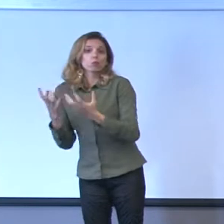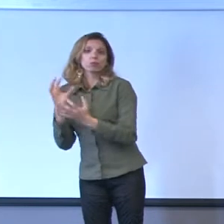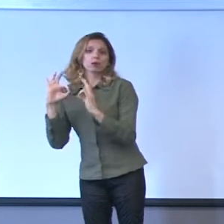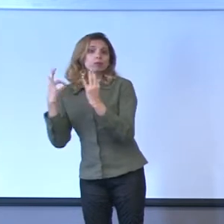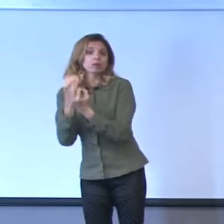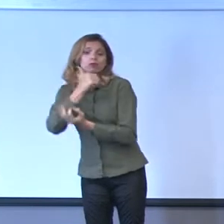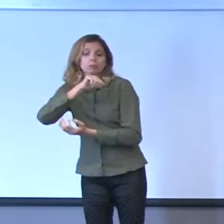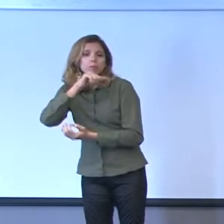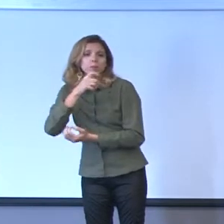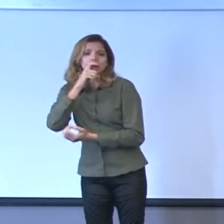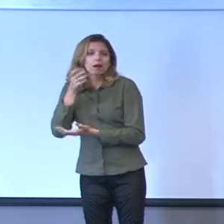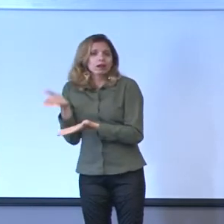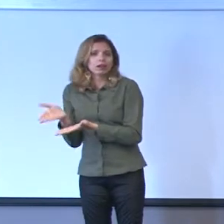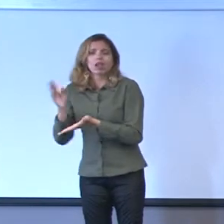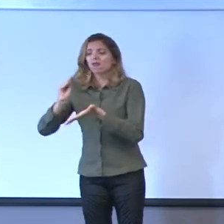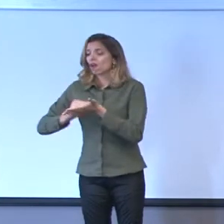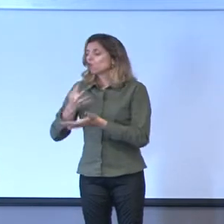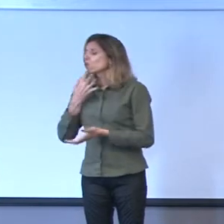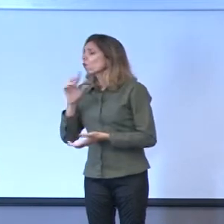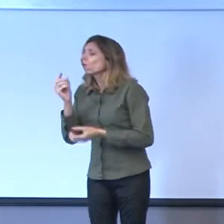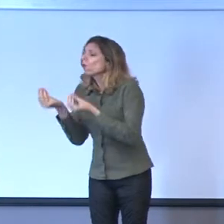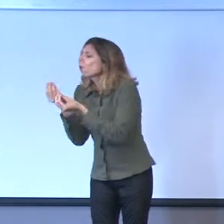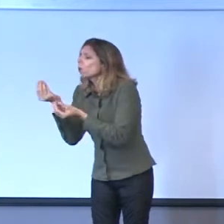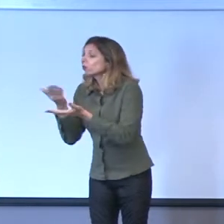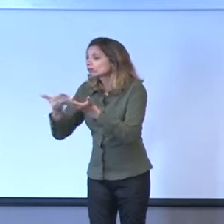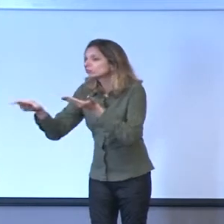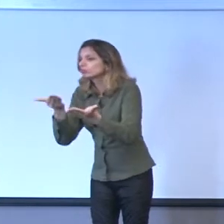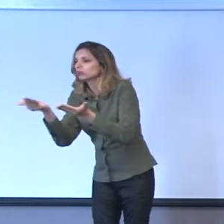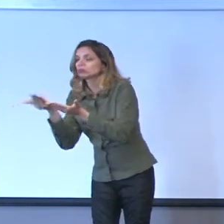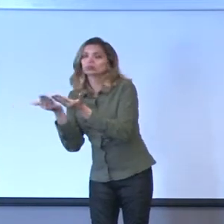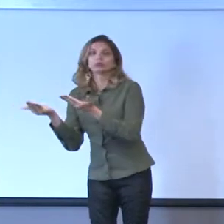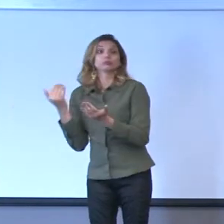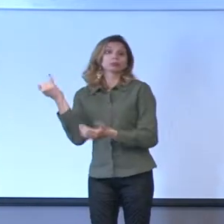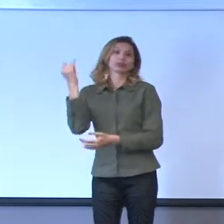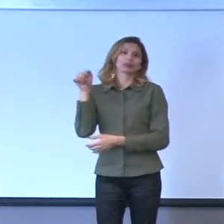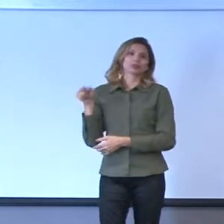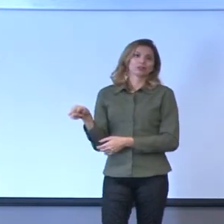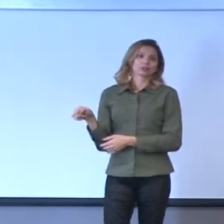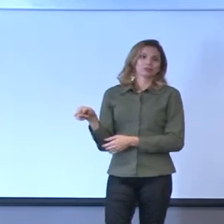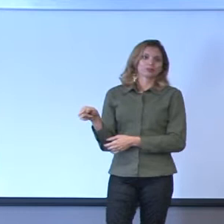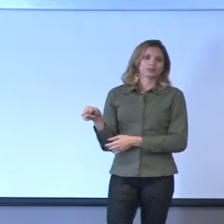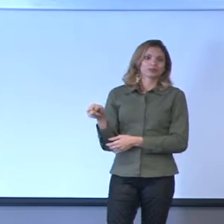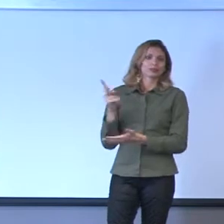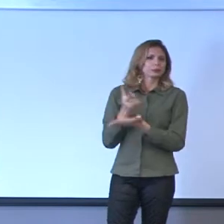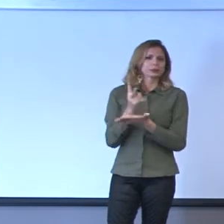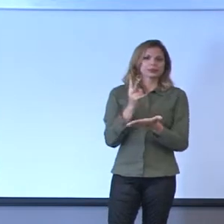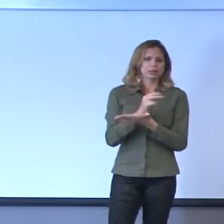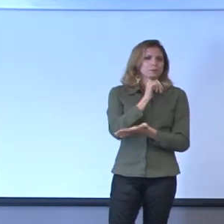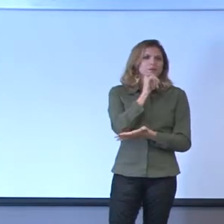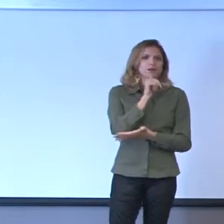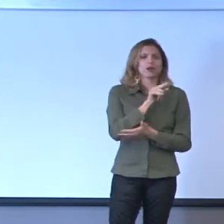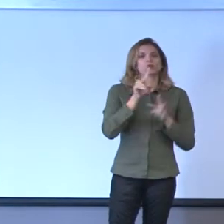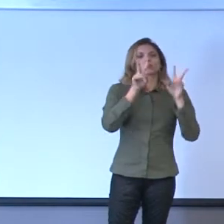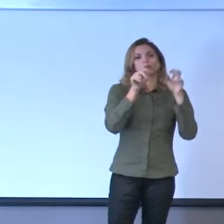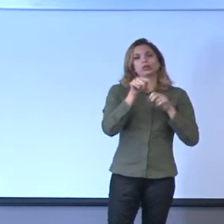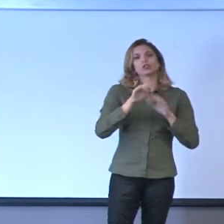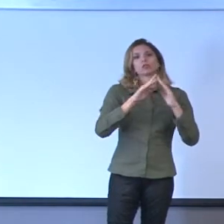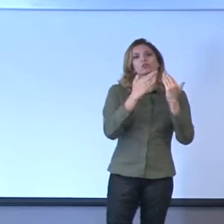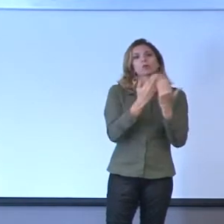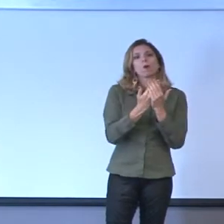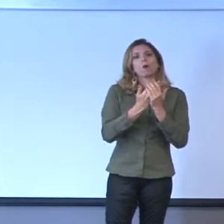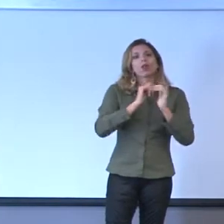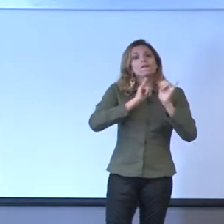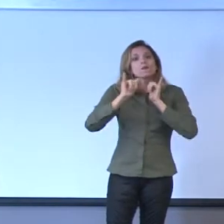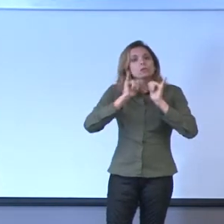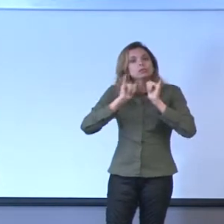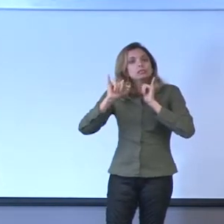sua falta de conhecimento. Tem uma escola que eu sempre cito, que criava espaços formativos